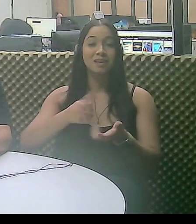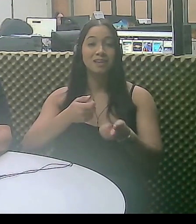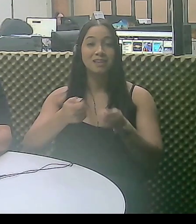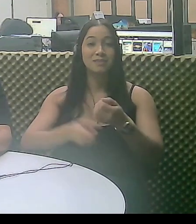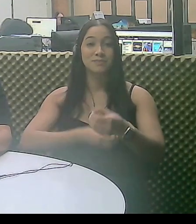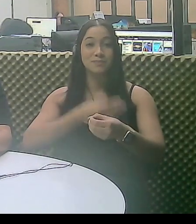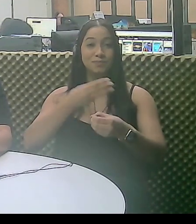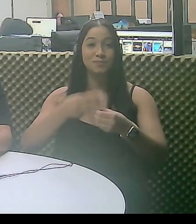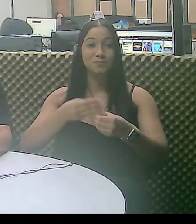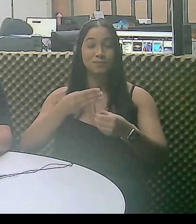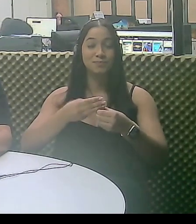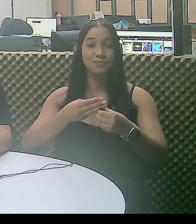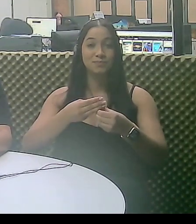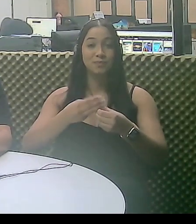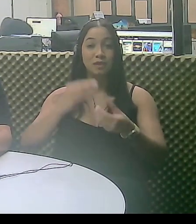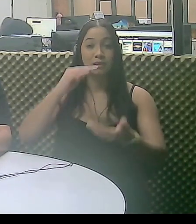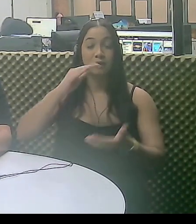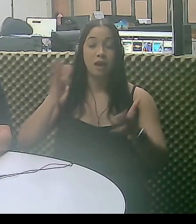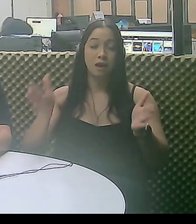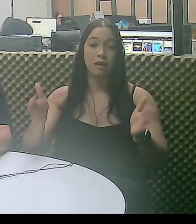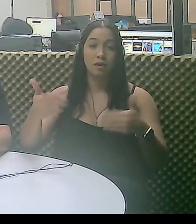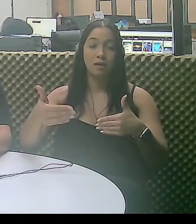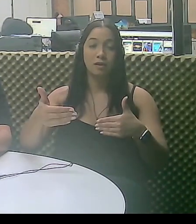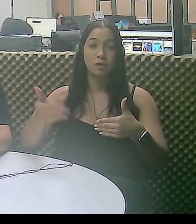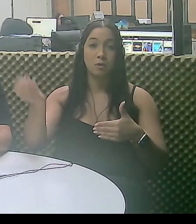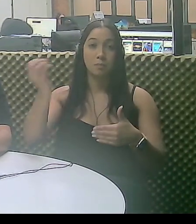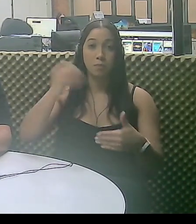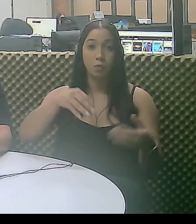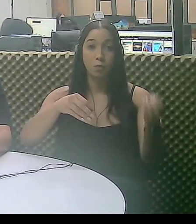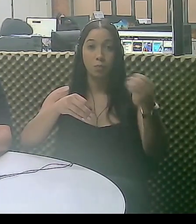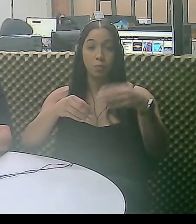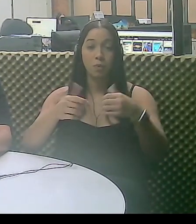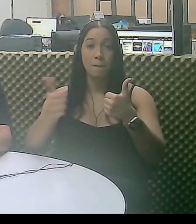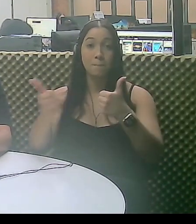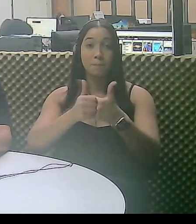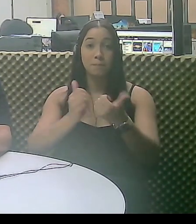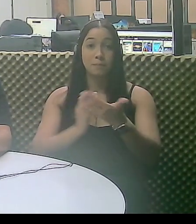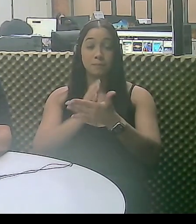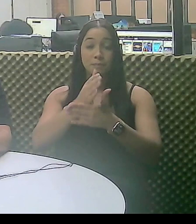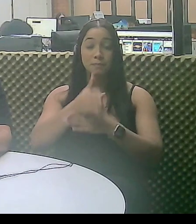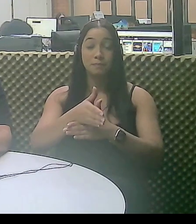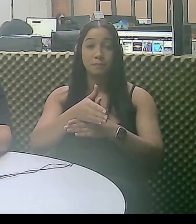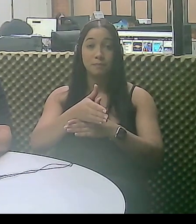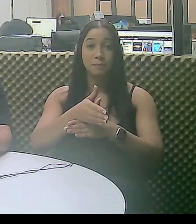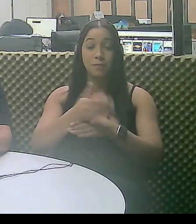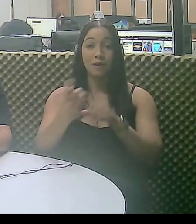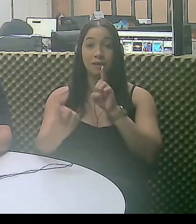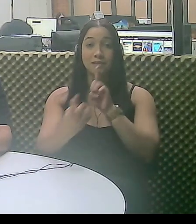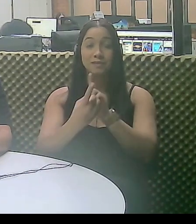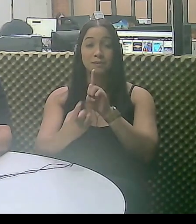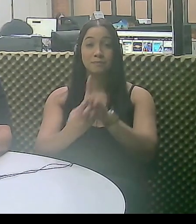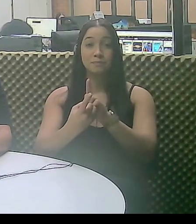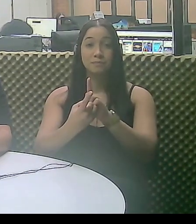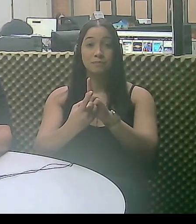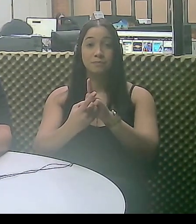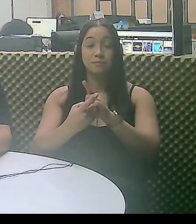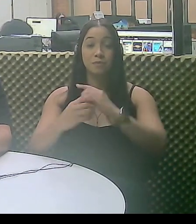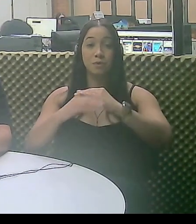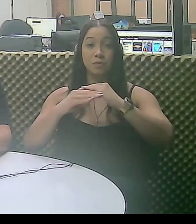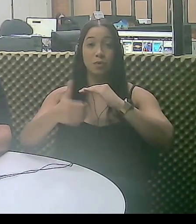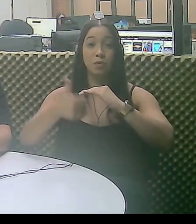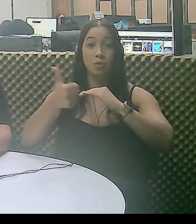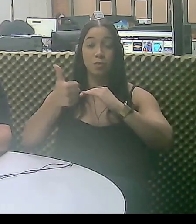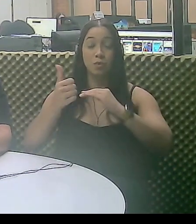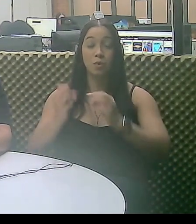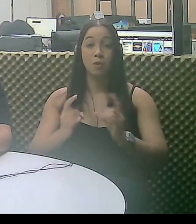Administrativo Municipal. A caixa para depósito dos mantimentos está próxima à entrada da plataforma de atendimento no piso 1 do bloco